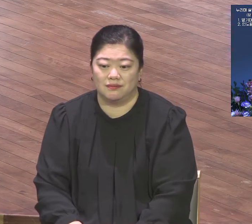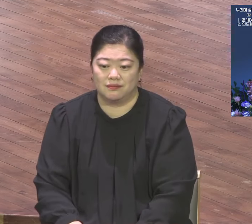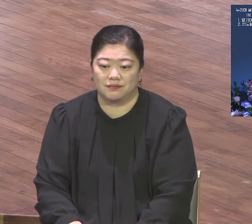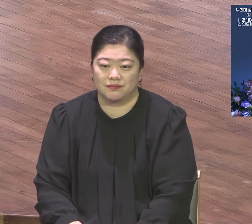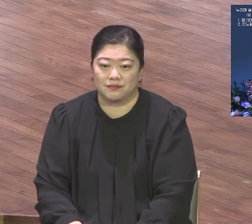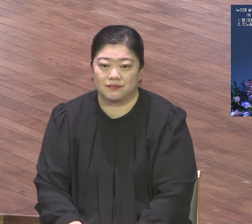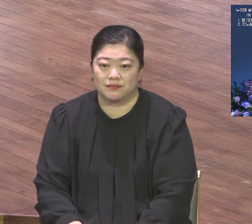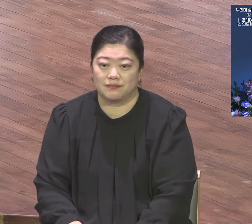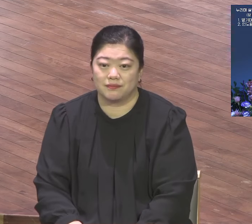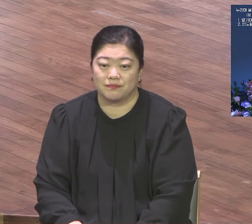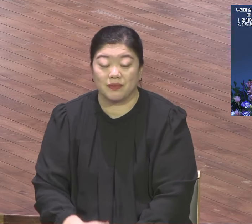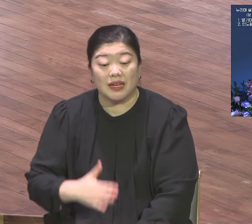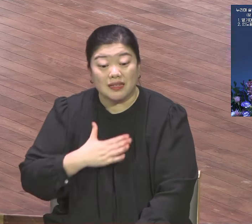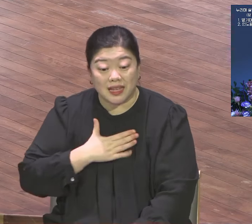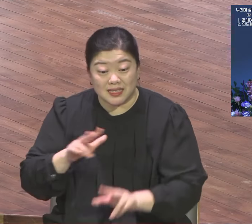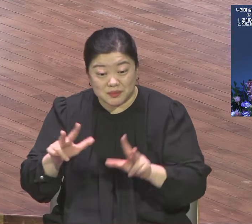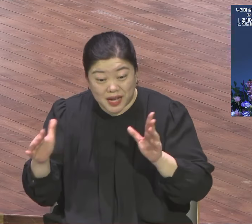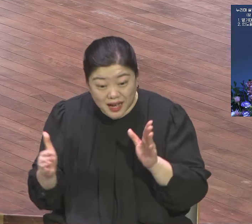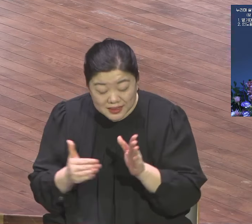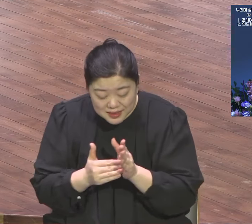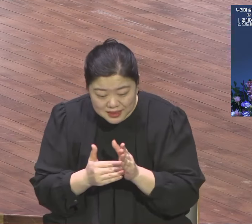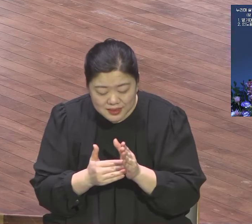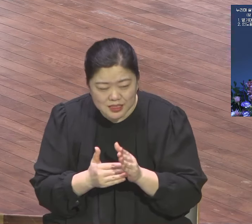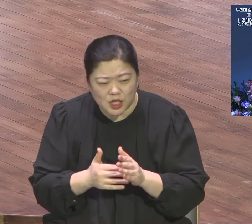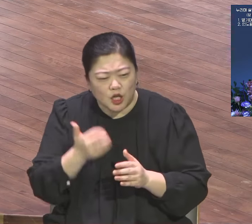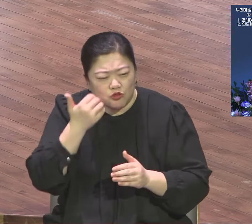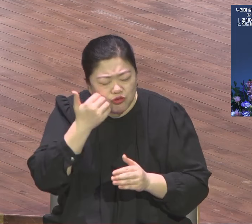듣고 나는 뭐 결정한 게 없어요. 예배 시간에